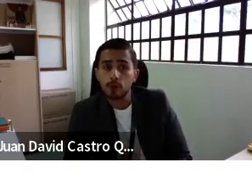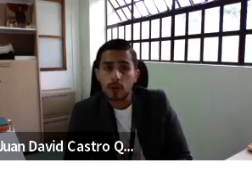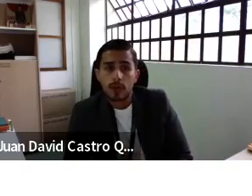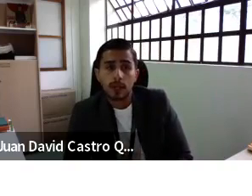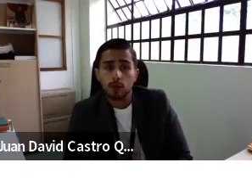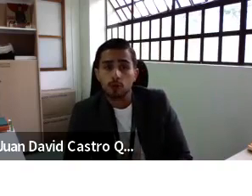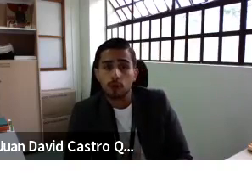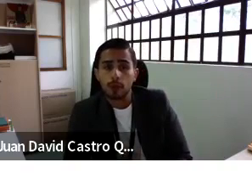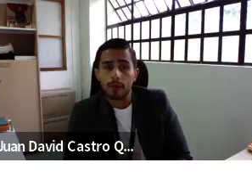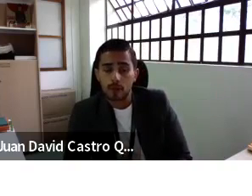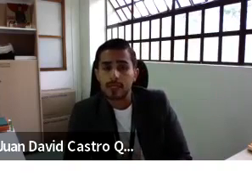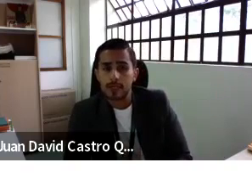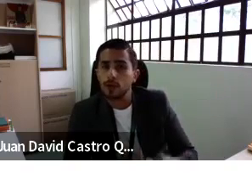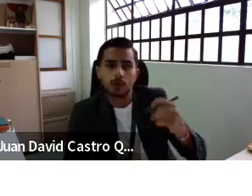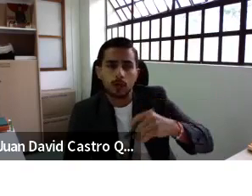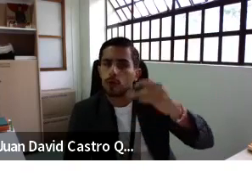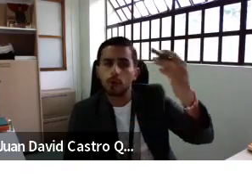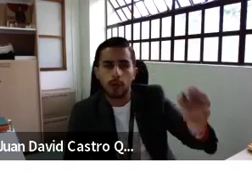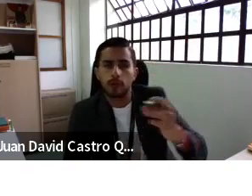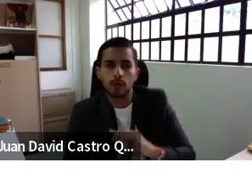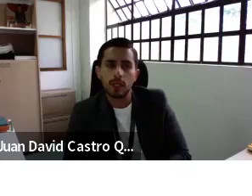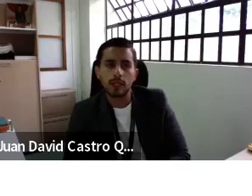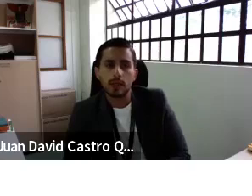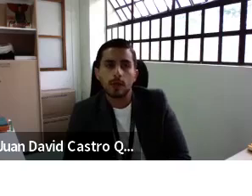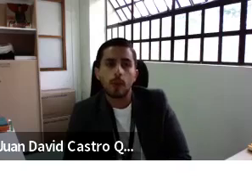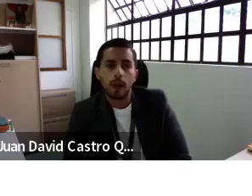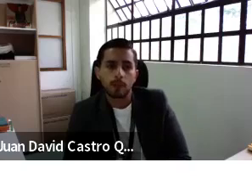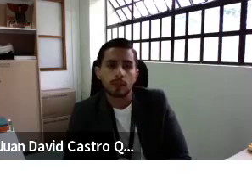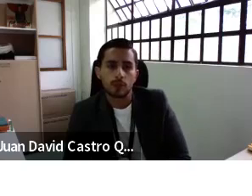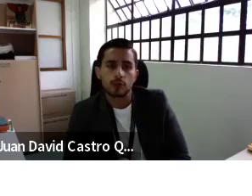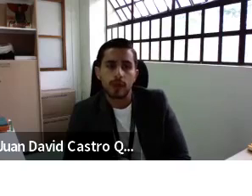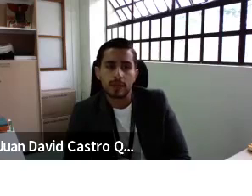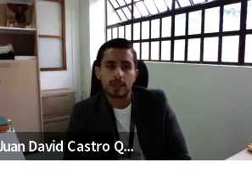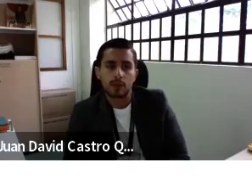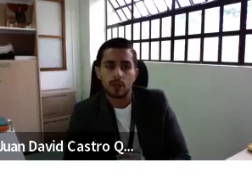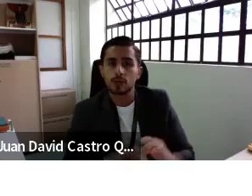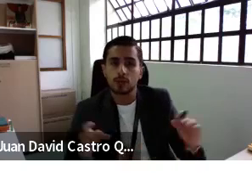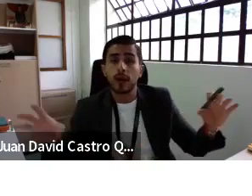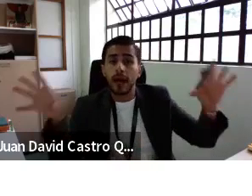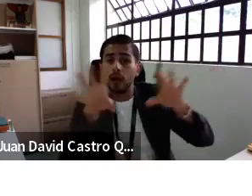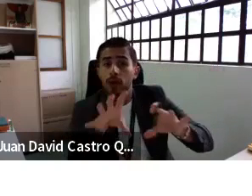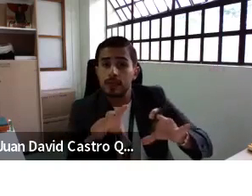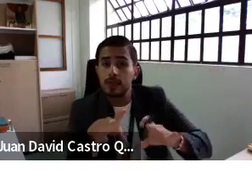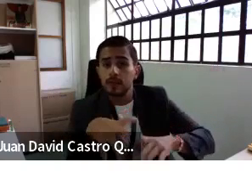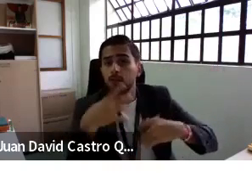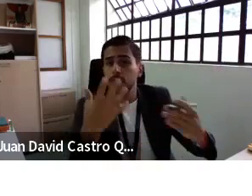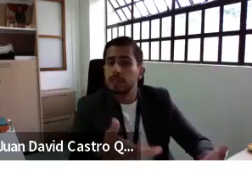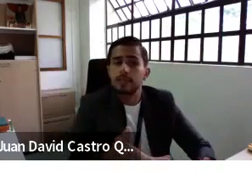y algunos grupos de personas a este conocimiento como lo veíamos ahorita comparemos entonces los países desarrollados que son creadores de muchas de estas